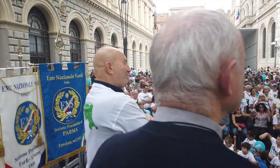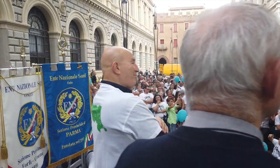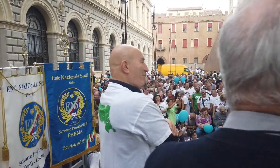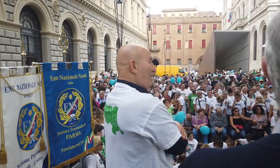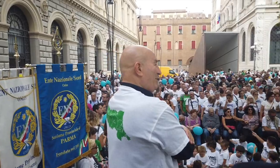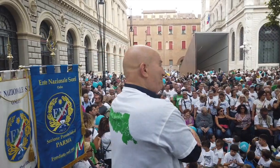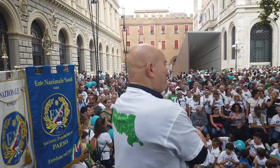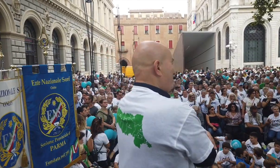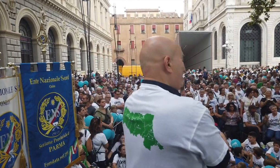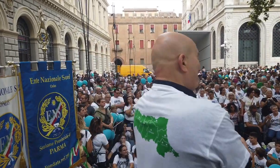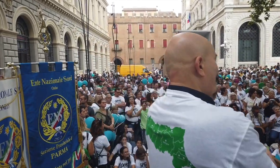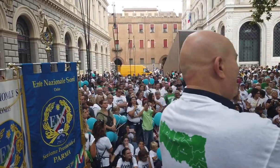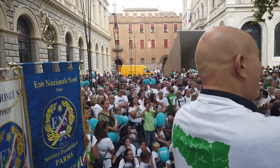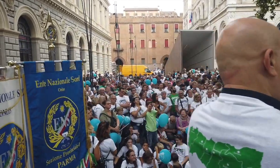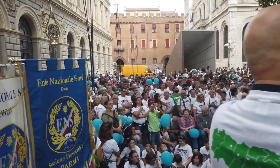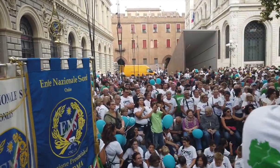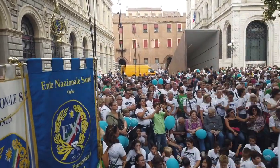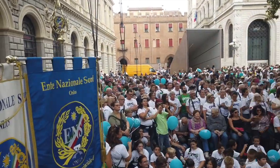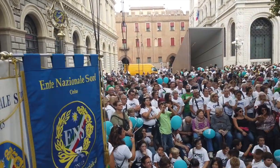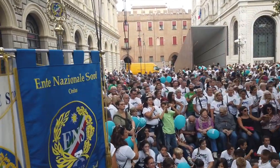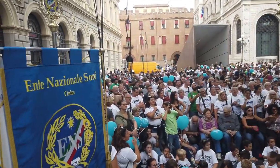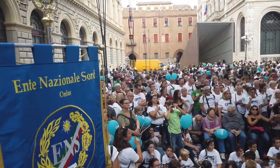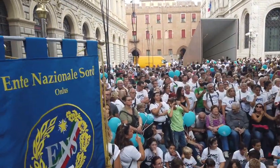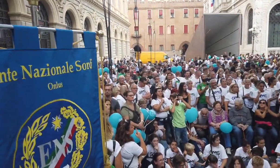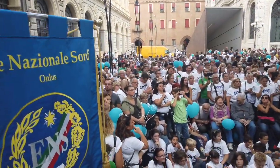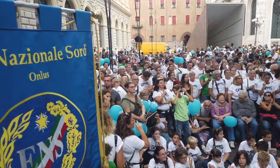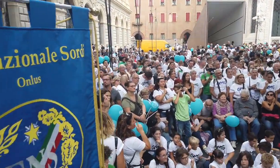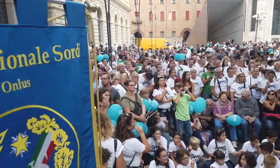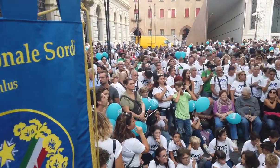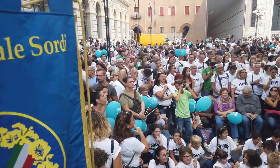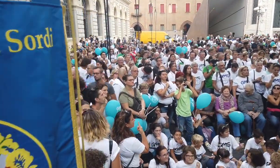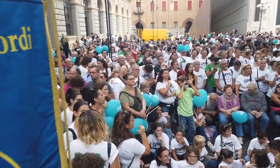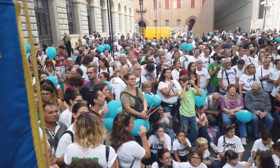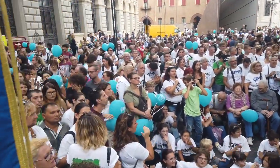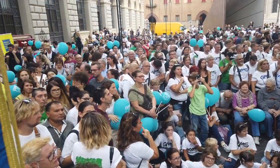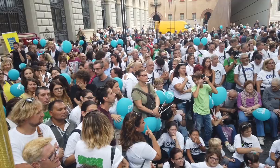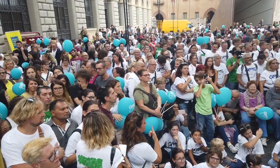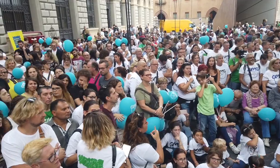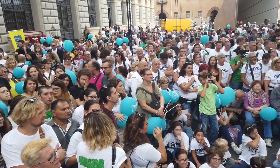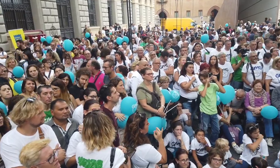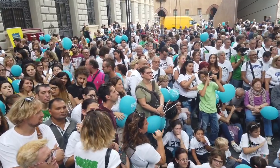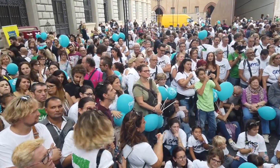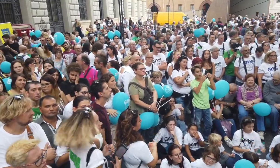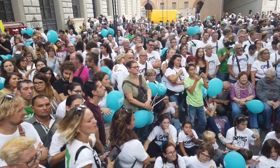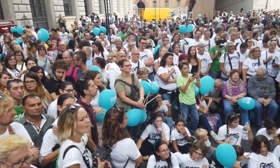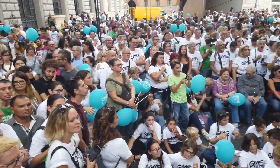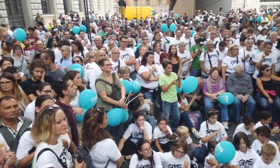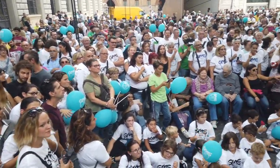con quanti hanno lavorato e dedicato tempo ed energie per la